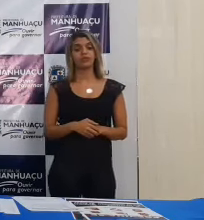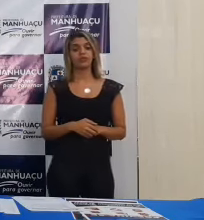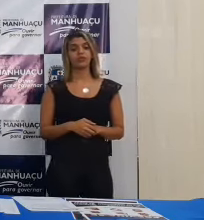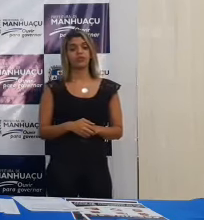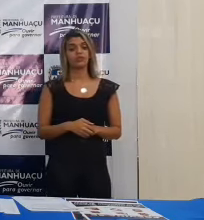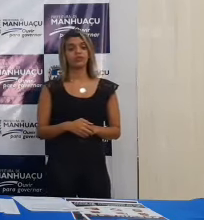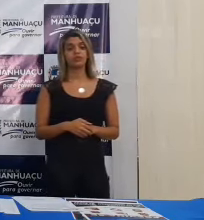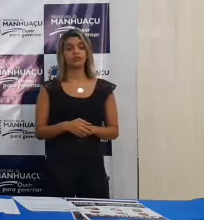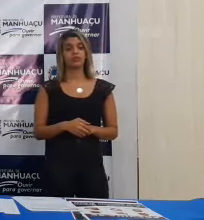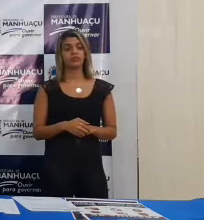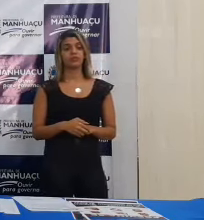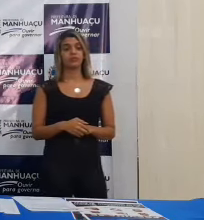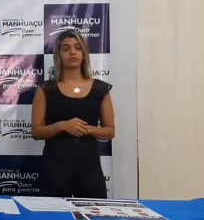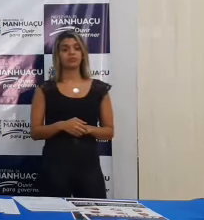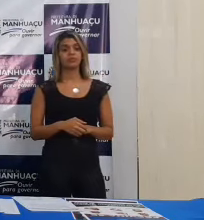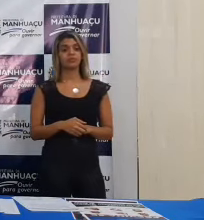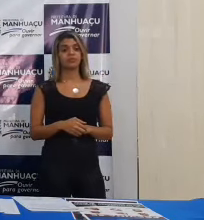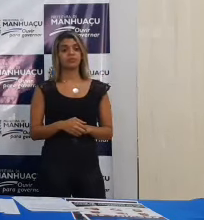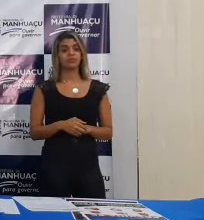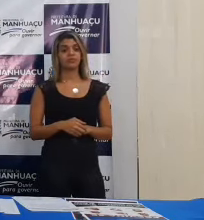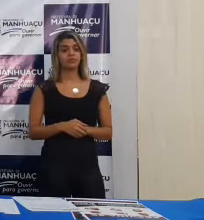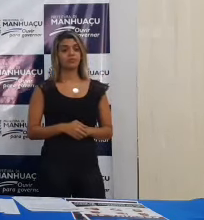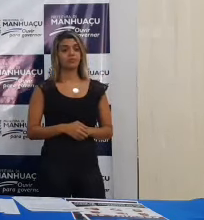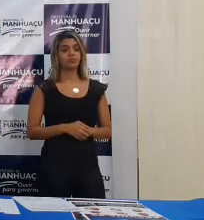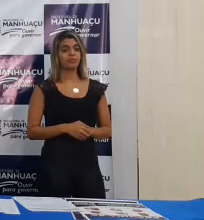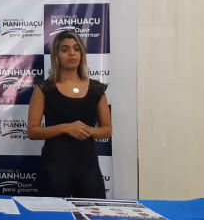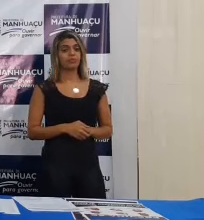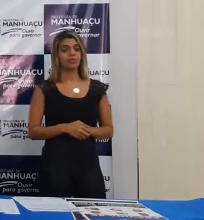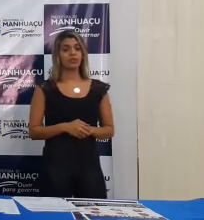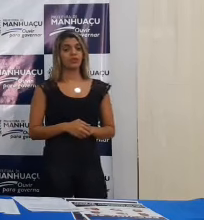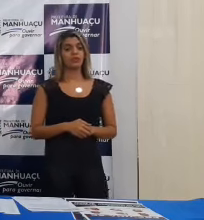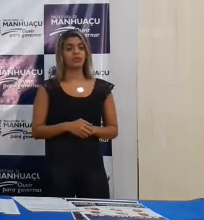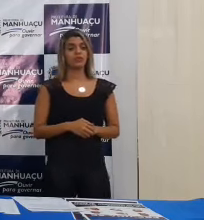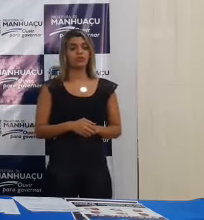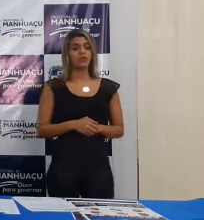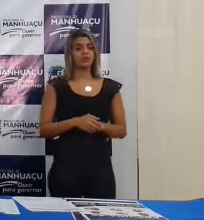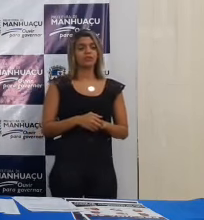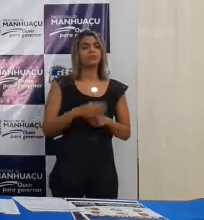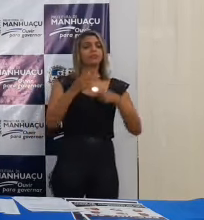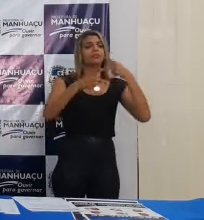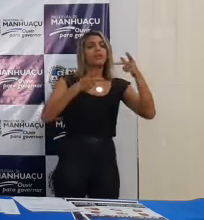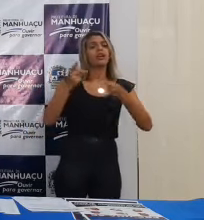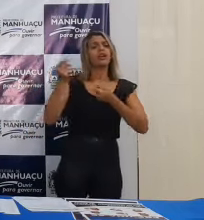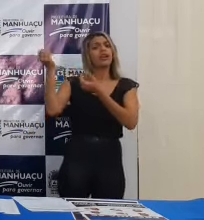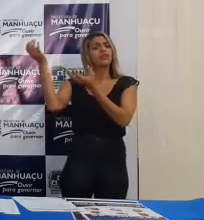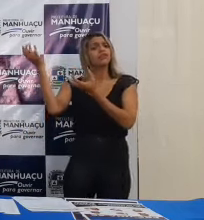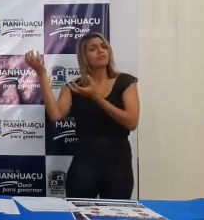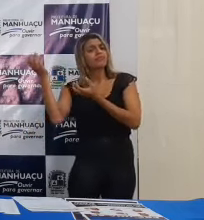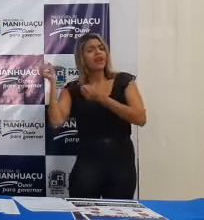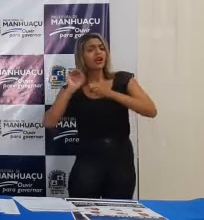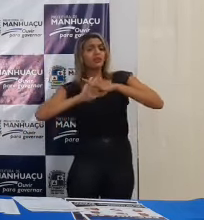atuantes fortaleçam as medidas de proteção, de uso de máscara, de álcool em gel,